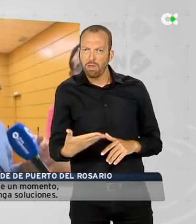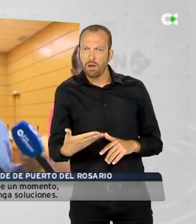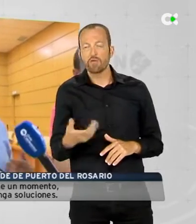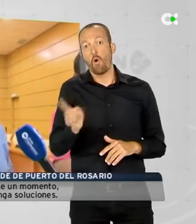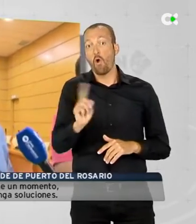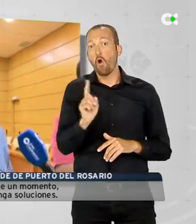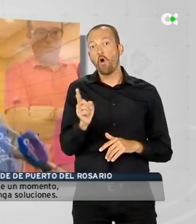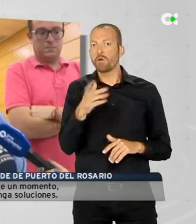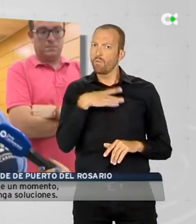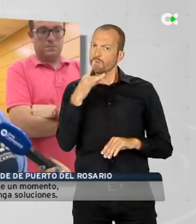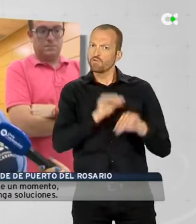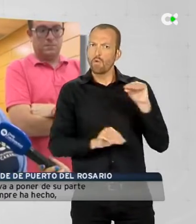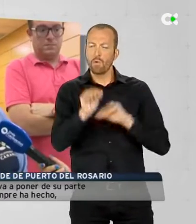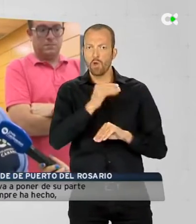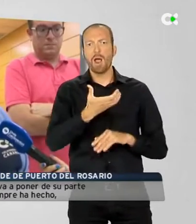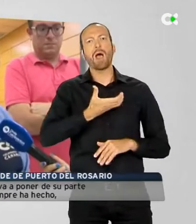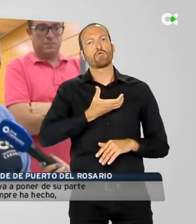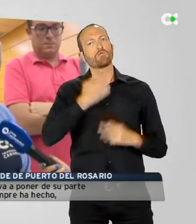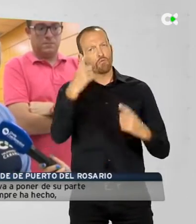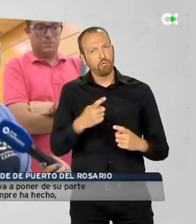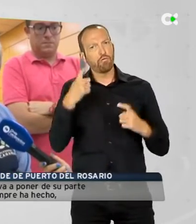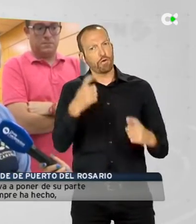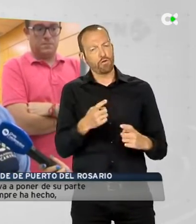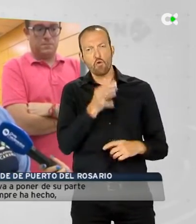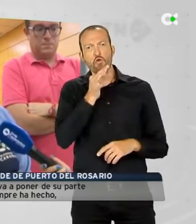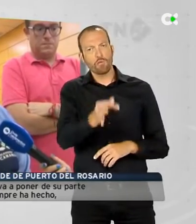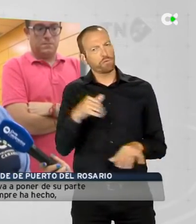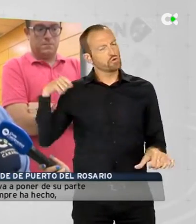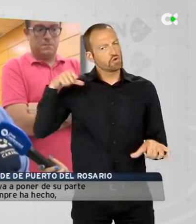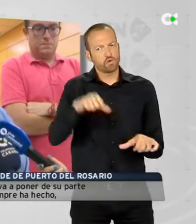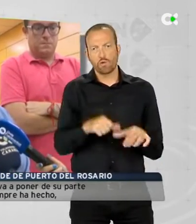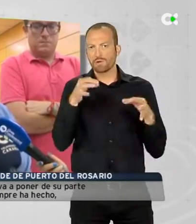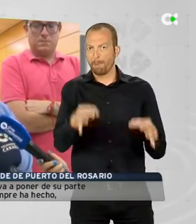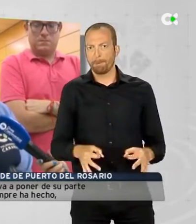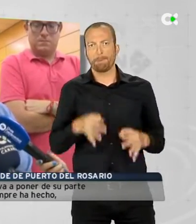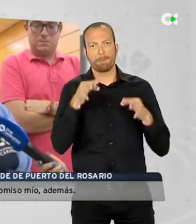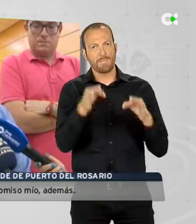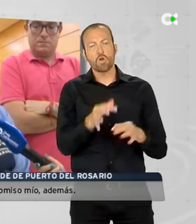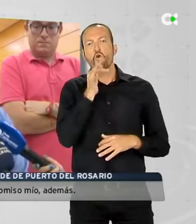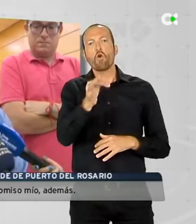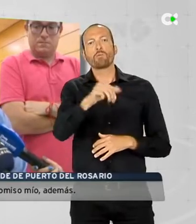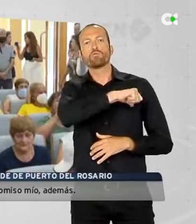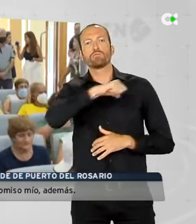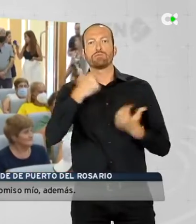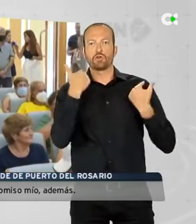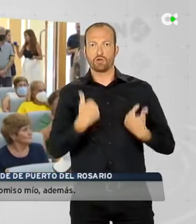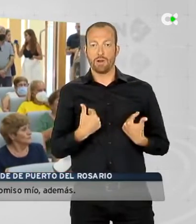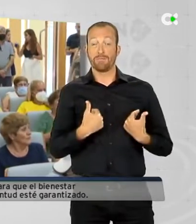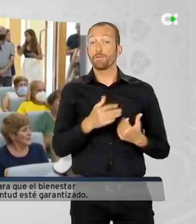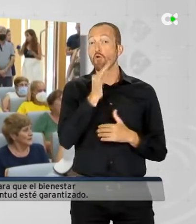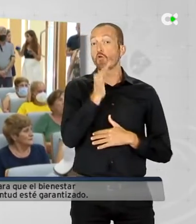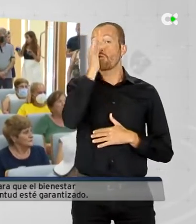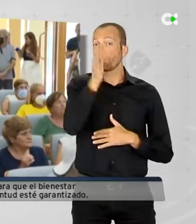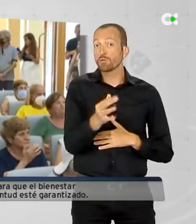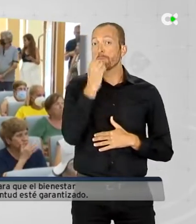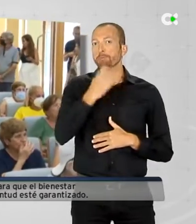escucha un momento, que no tenga soluciones. El ayuntamiento va a poner de su parte, como siempre ha hecho, y es un compromiso mío además. Compromiso para